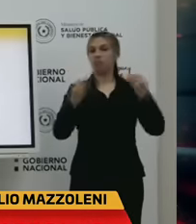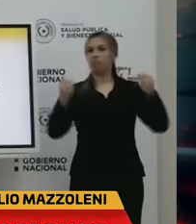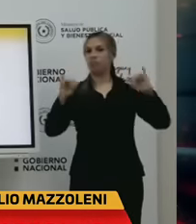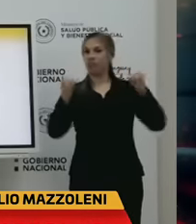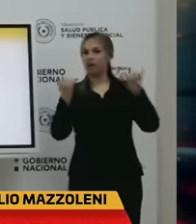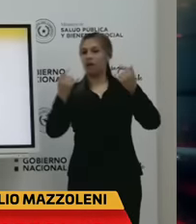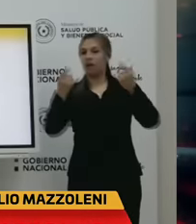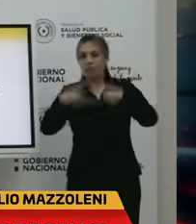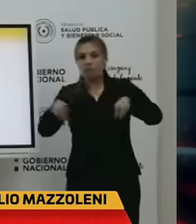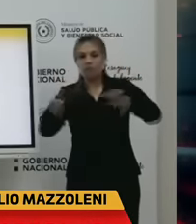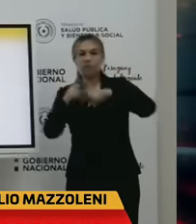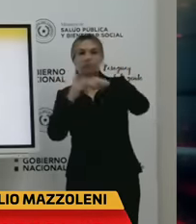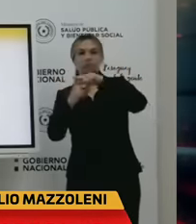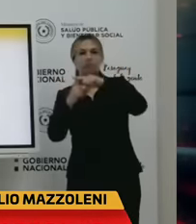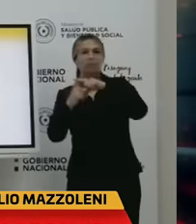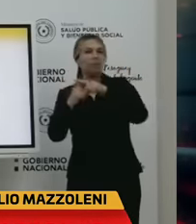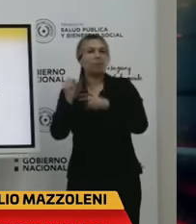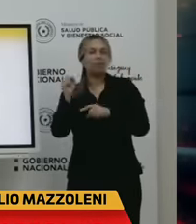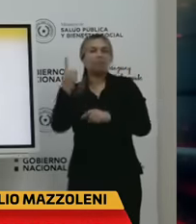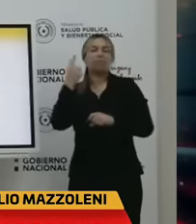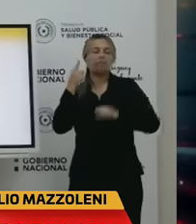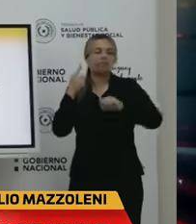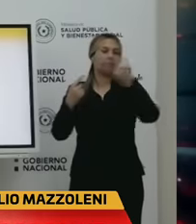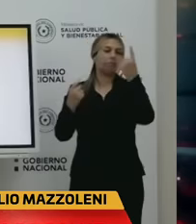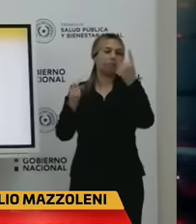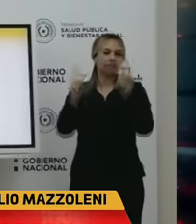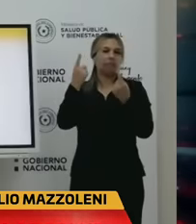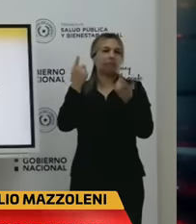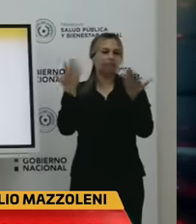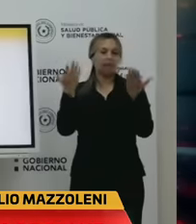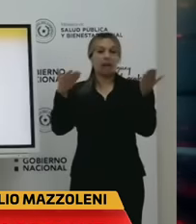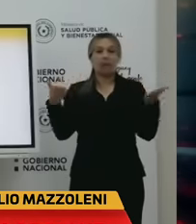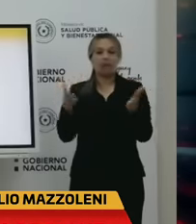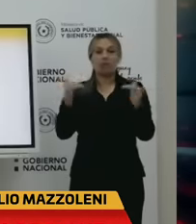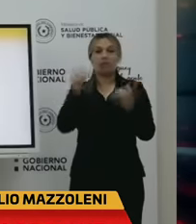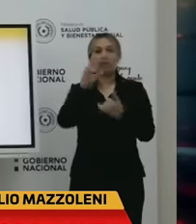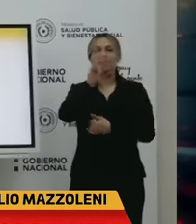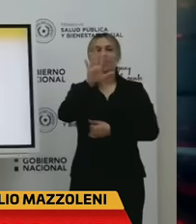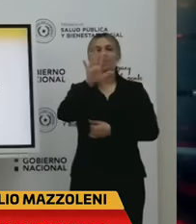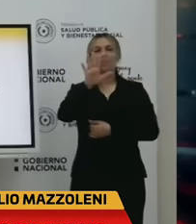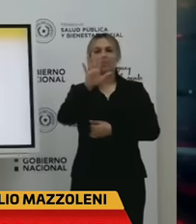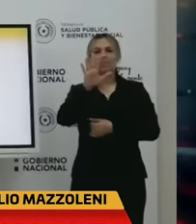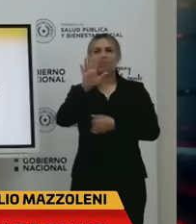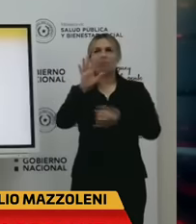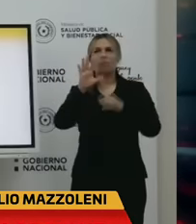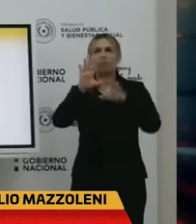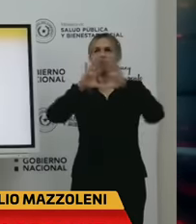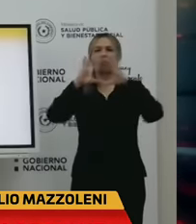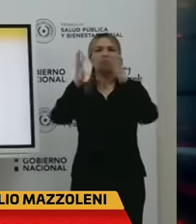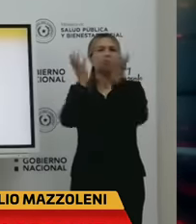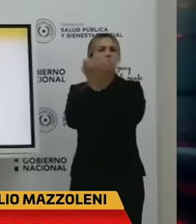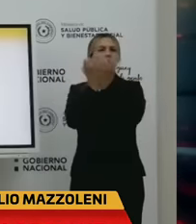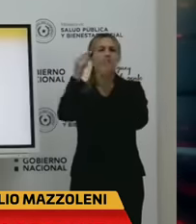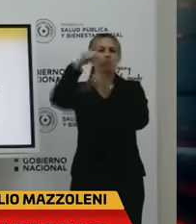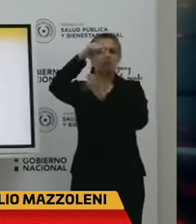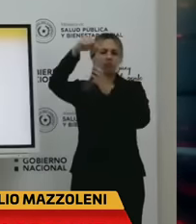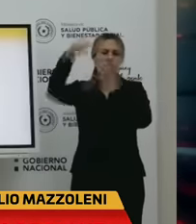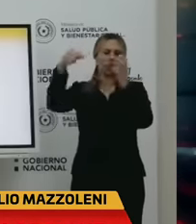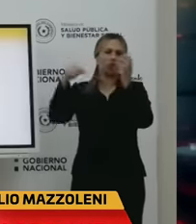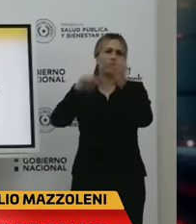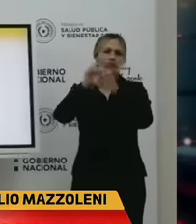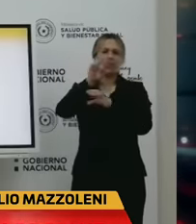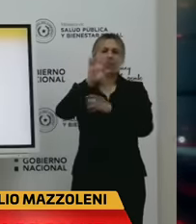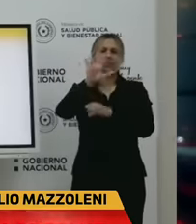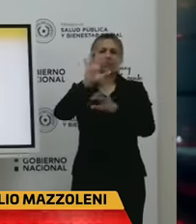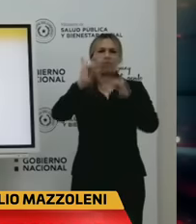casos absolutamente aislados. Hoy tenemos unos 25 casos más o menos en todo el mundo que han sido probados, y